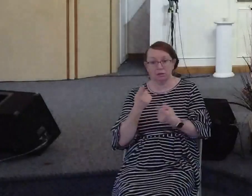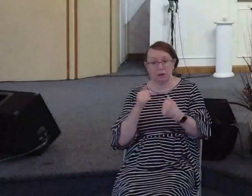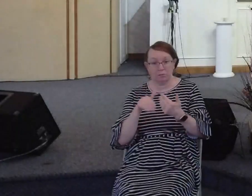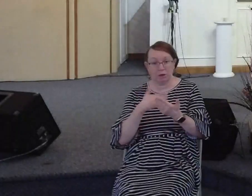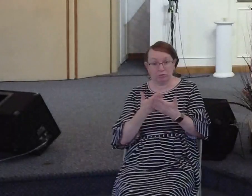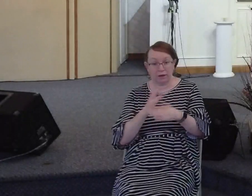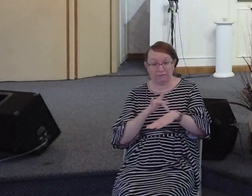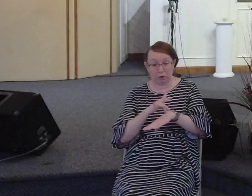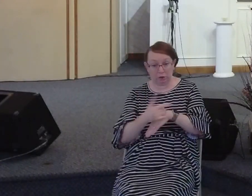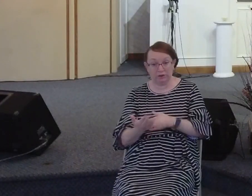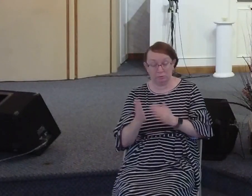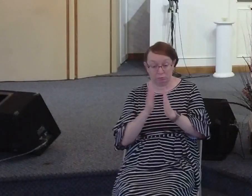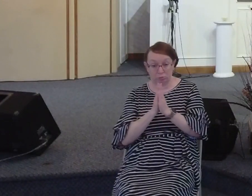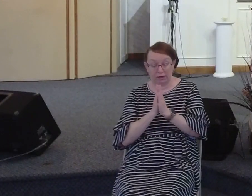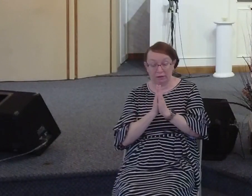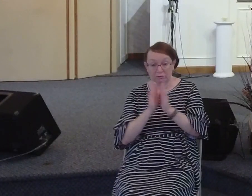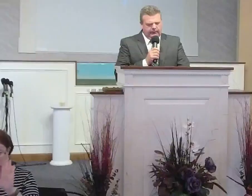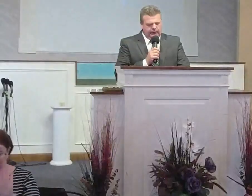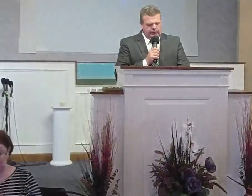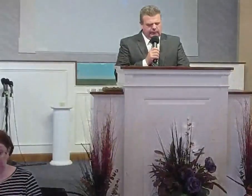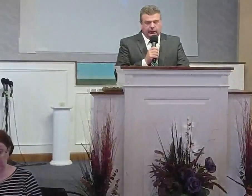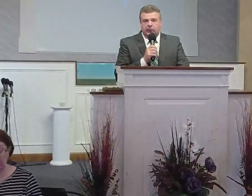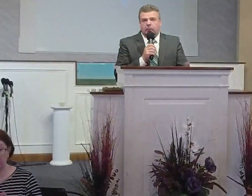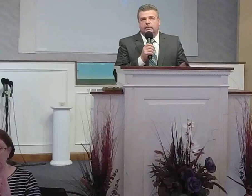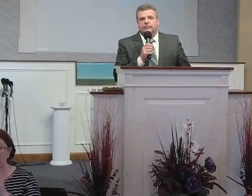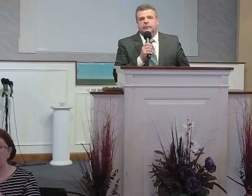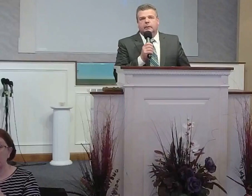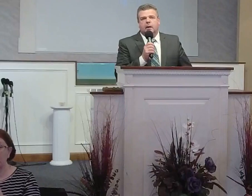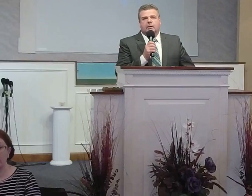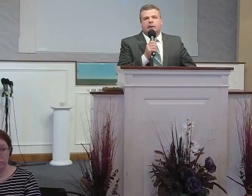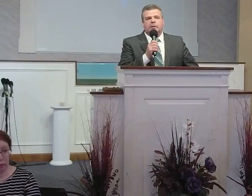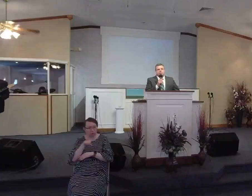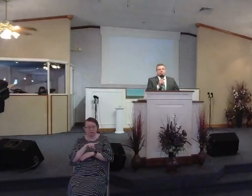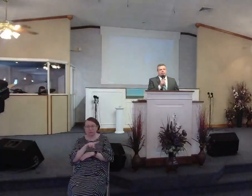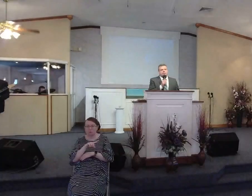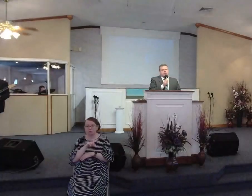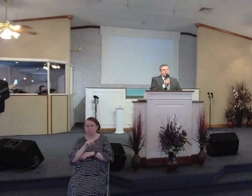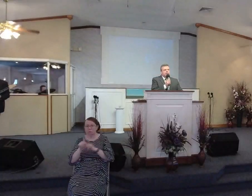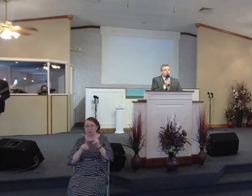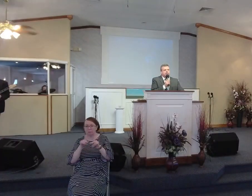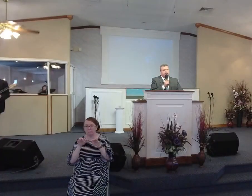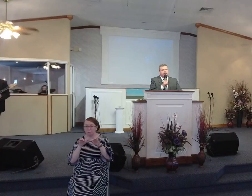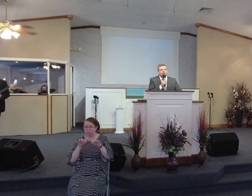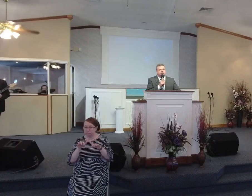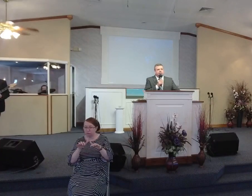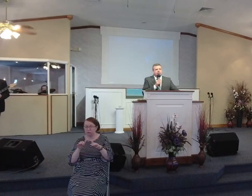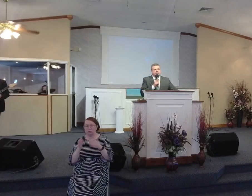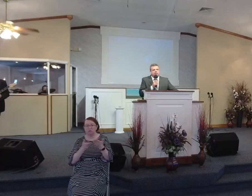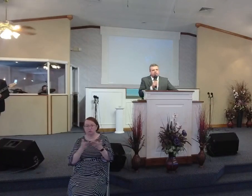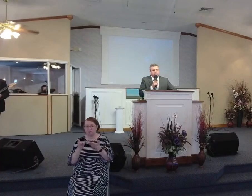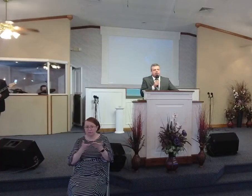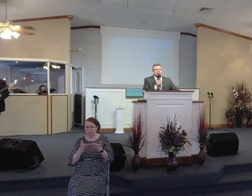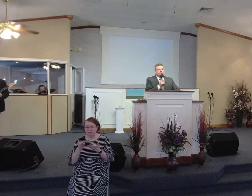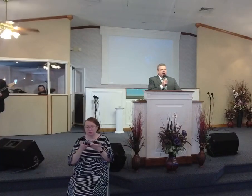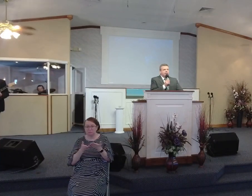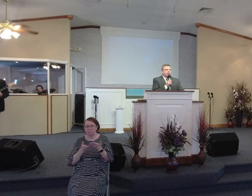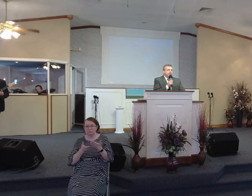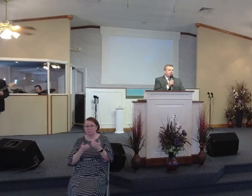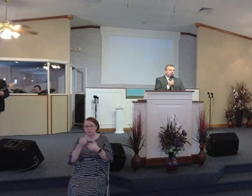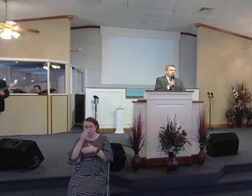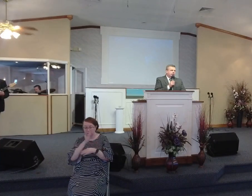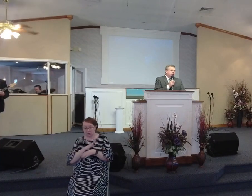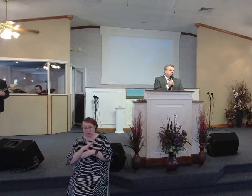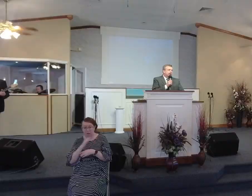Yo estaba aquí en esta mañana bien temprano y estaba orando por ti, por la congregación, por el servicio.